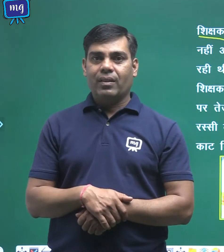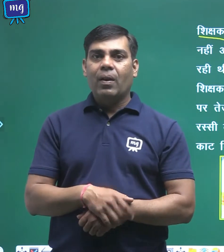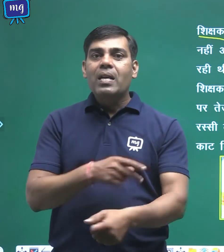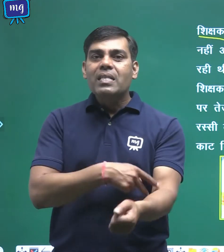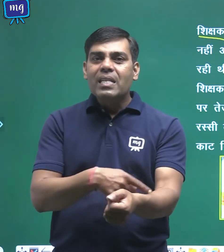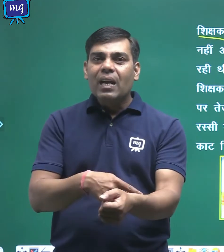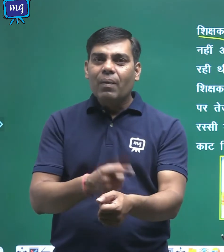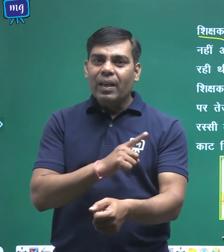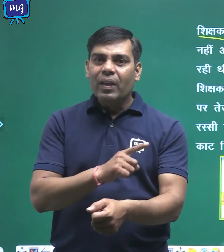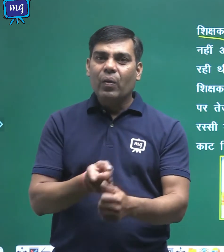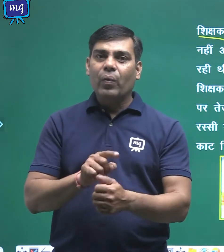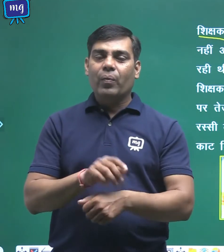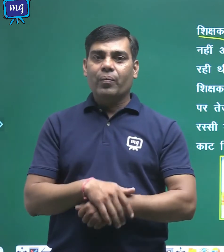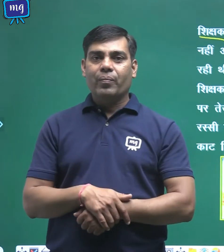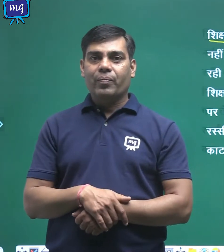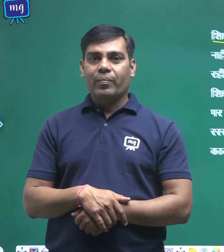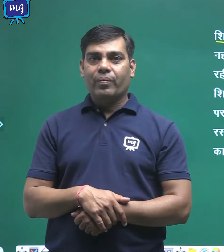सेगाबाई को